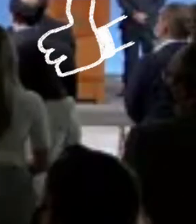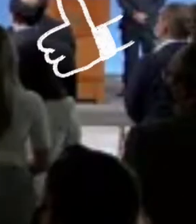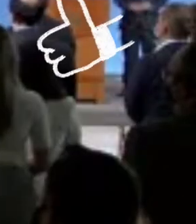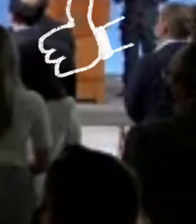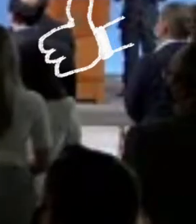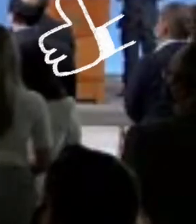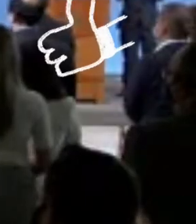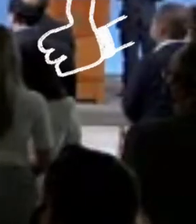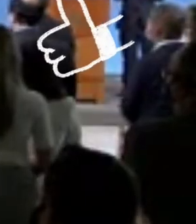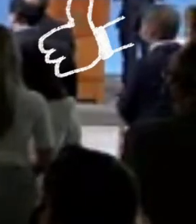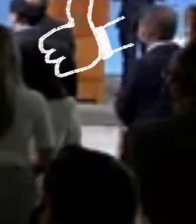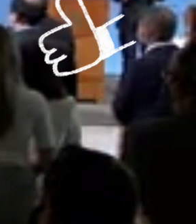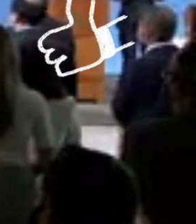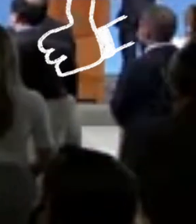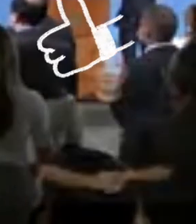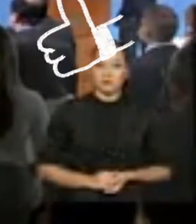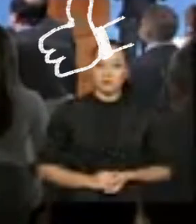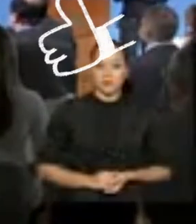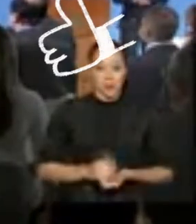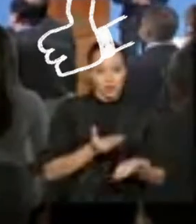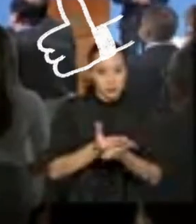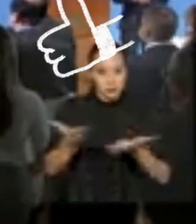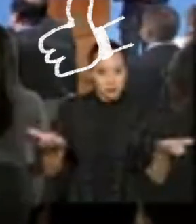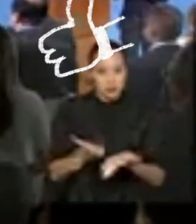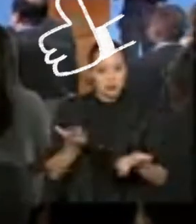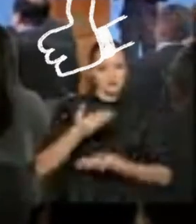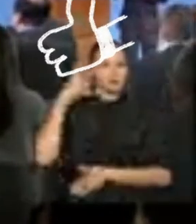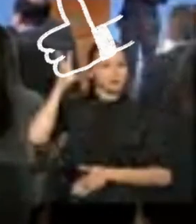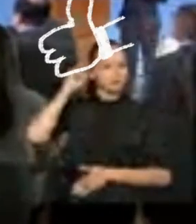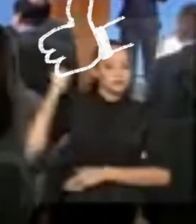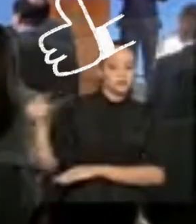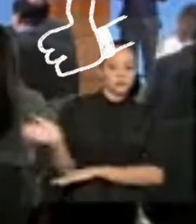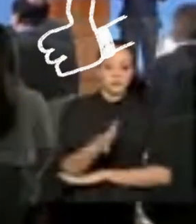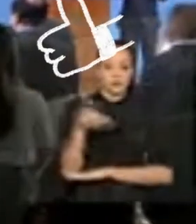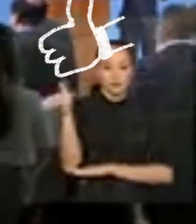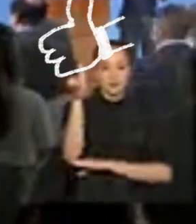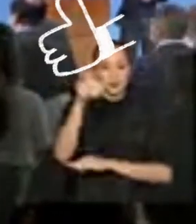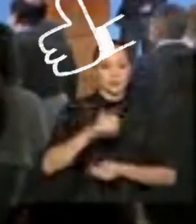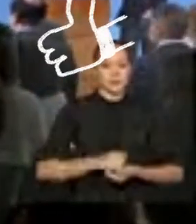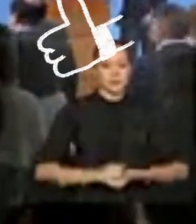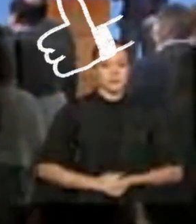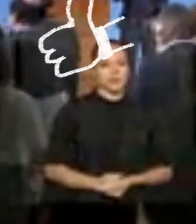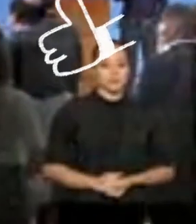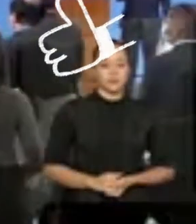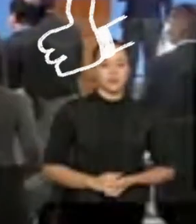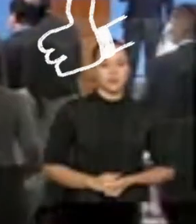Dando início a esta cerimônia, ouviremos o hino nacional.